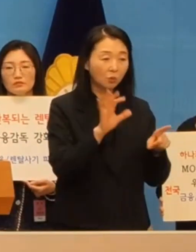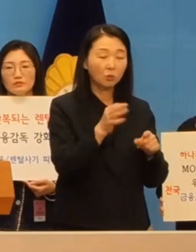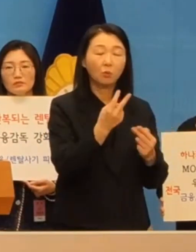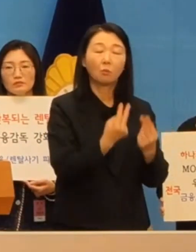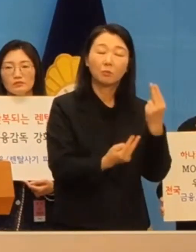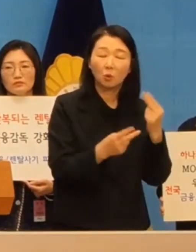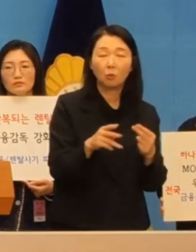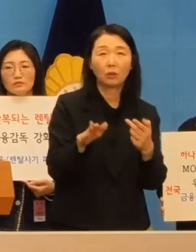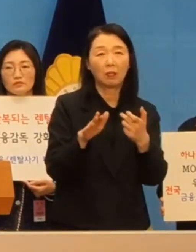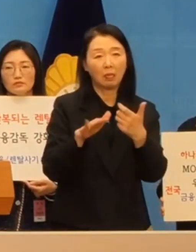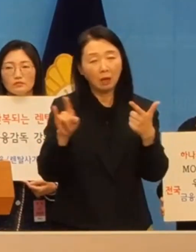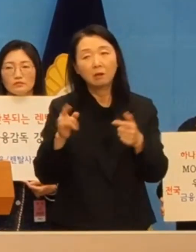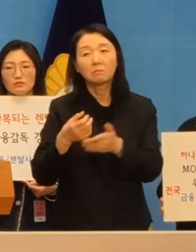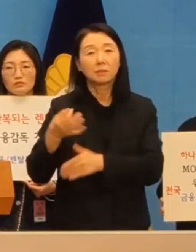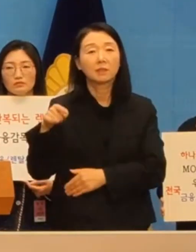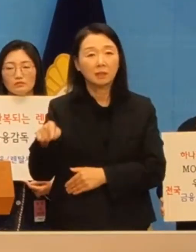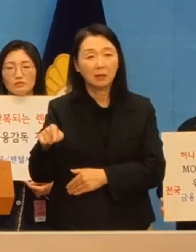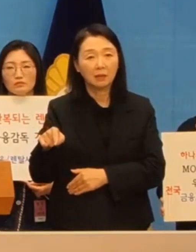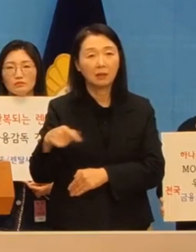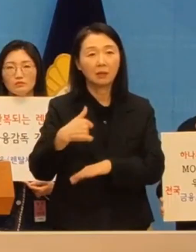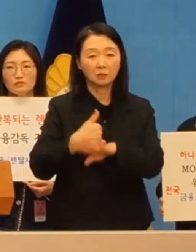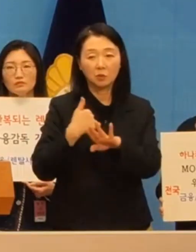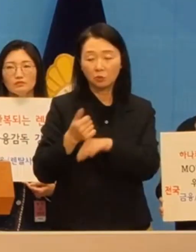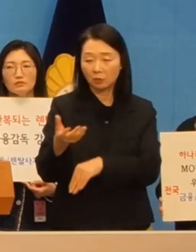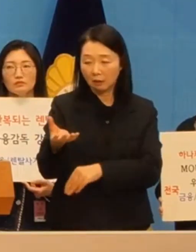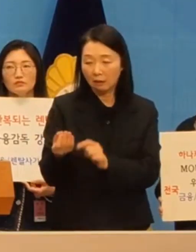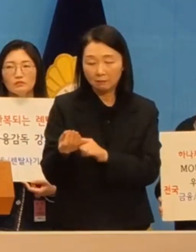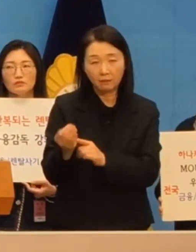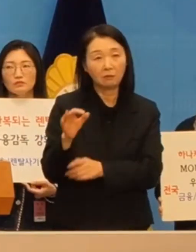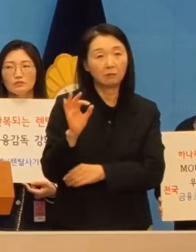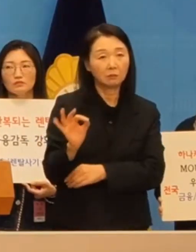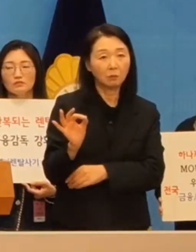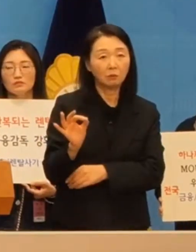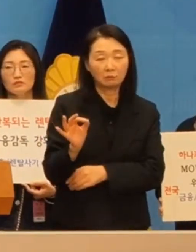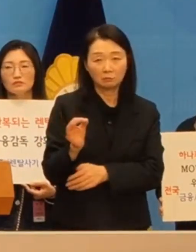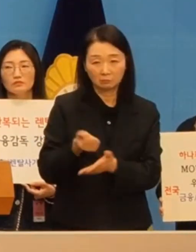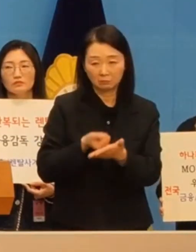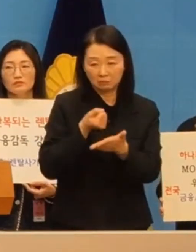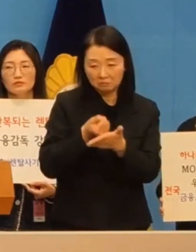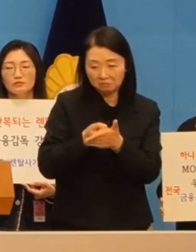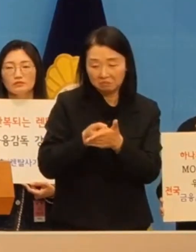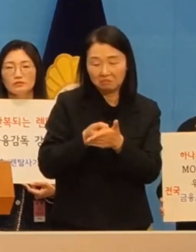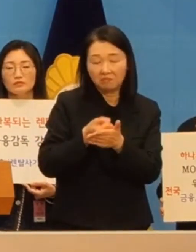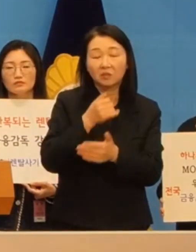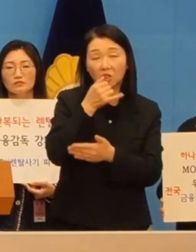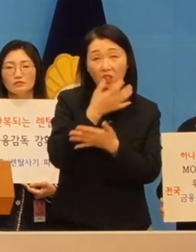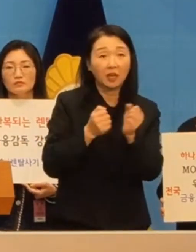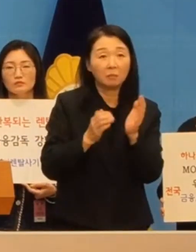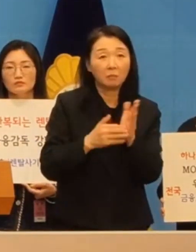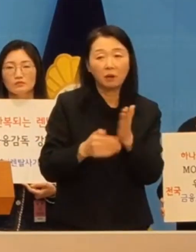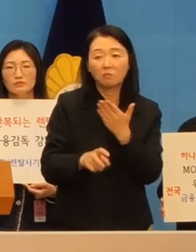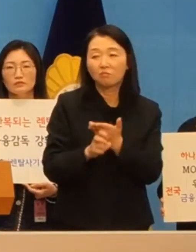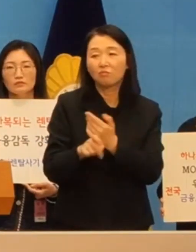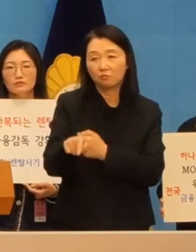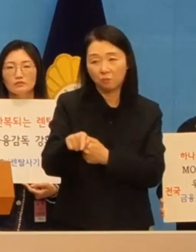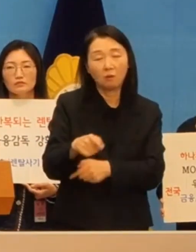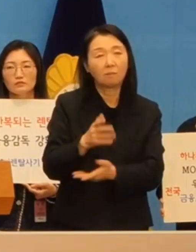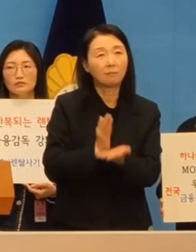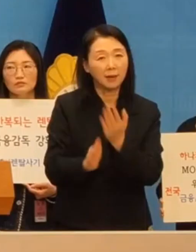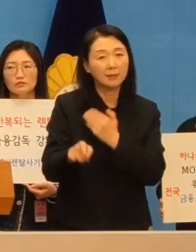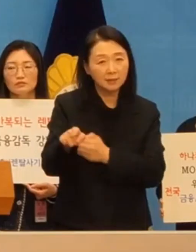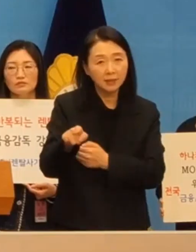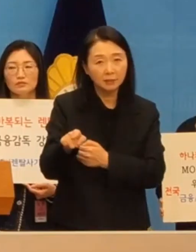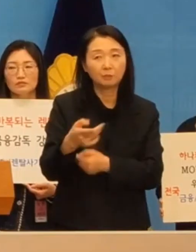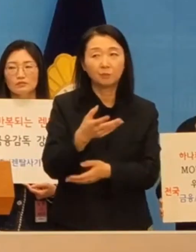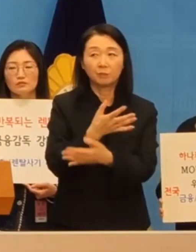가격으로 불려졌고 이에 따라 렌탈료가 책정되는 등 불법적이고 부당한 렌탈